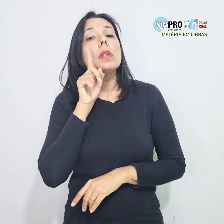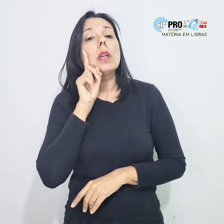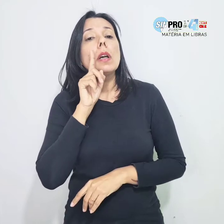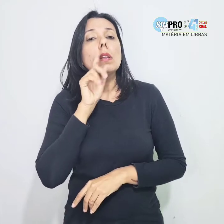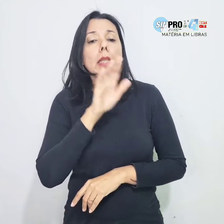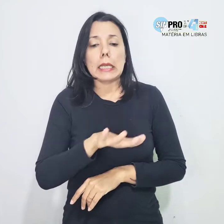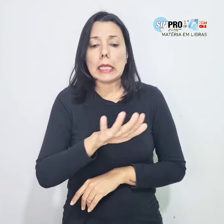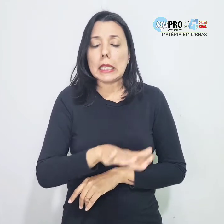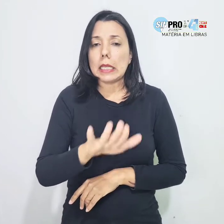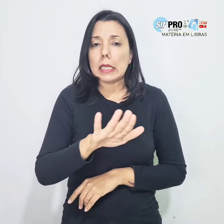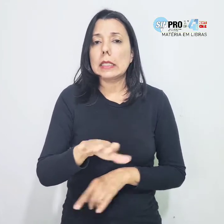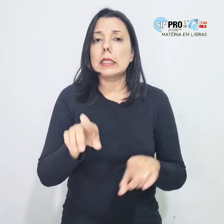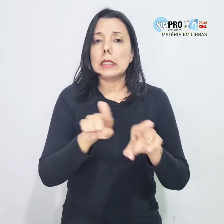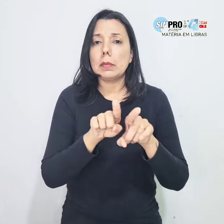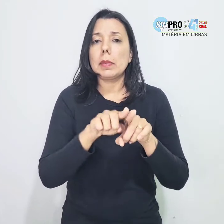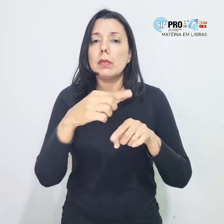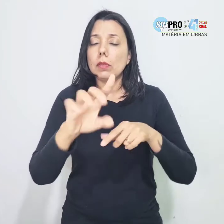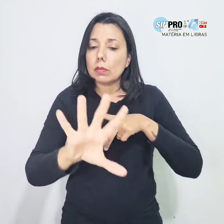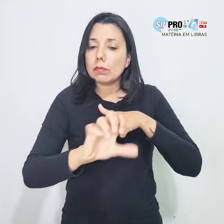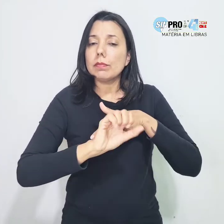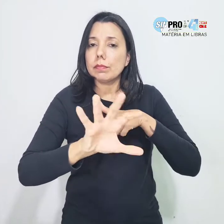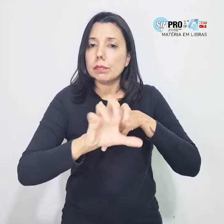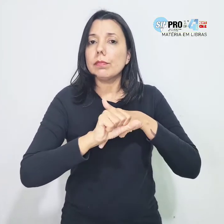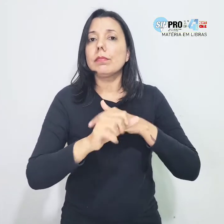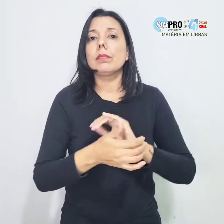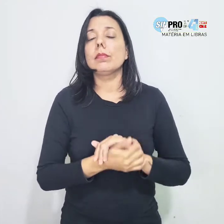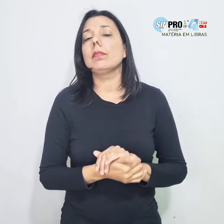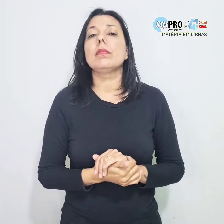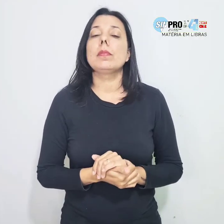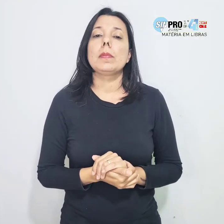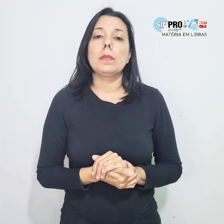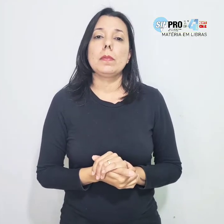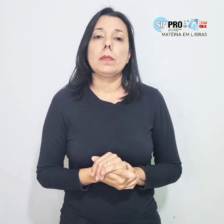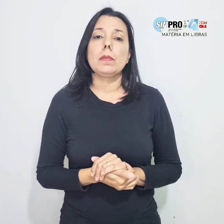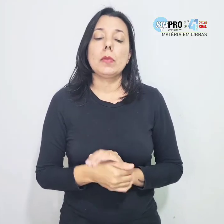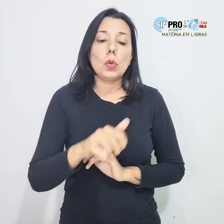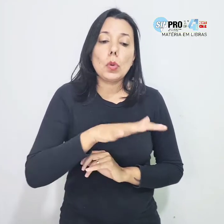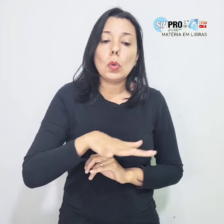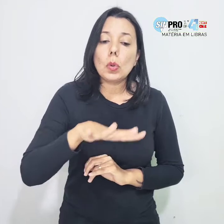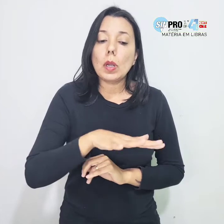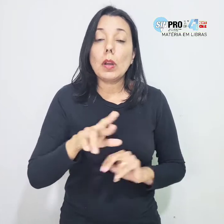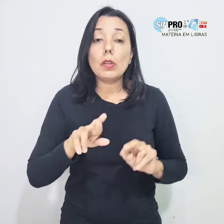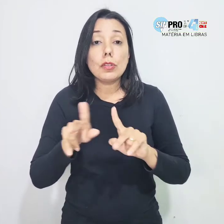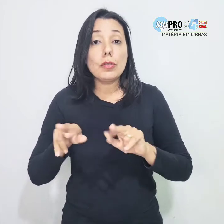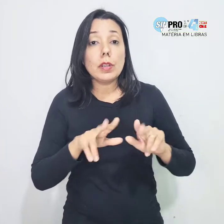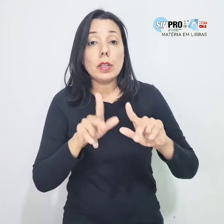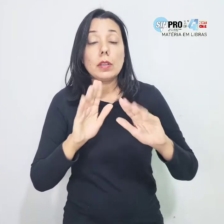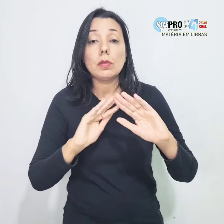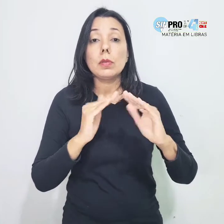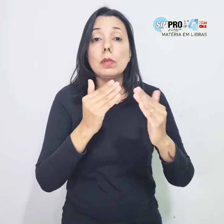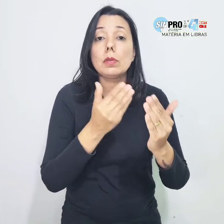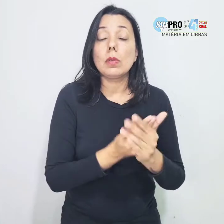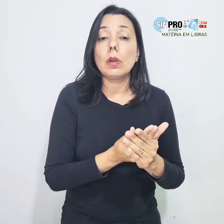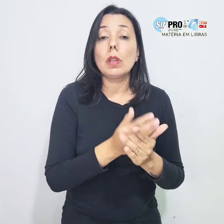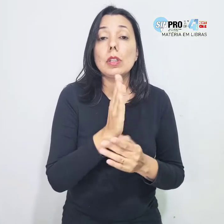crianças pequenas também foram contaminadas. O ambiente é diferente do de uma escola, já que